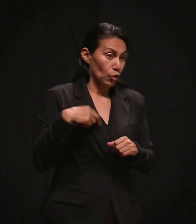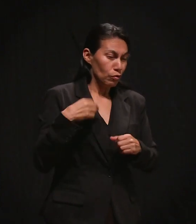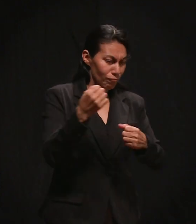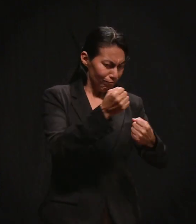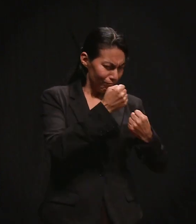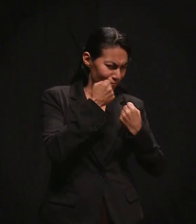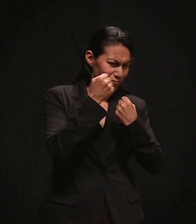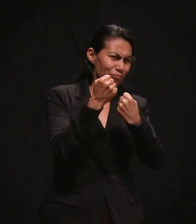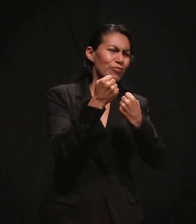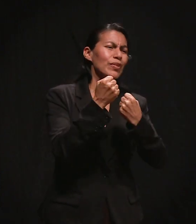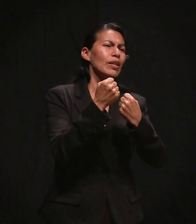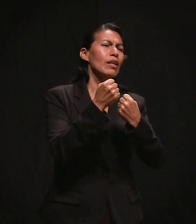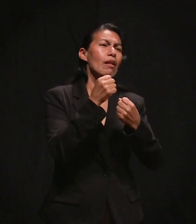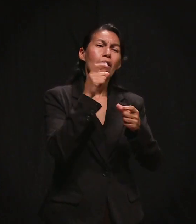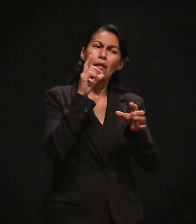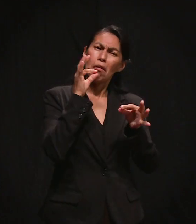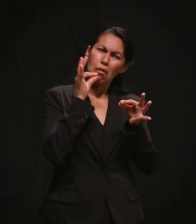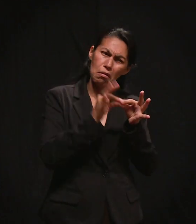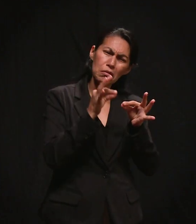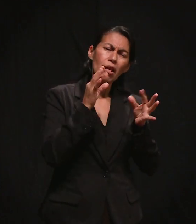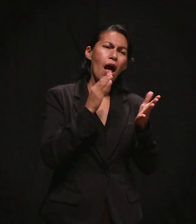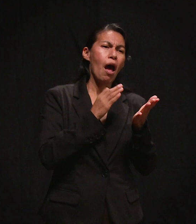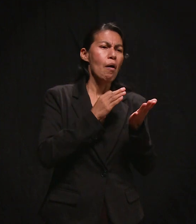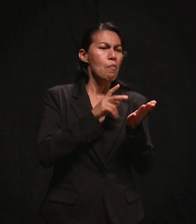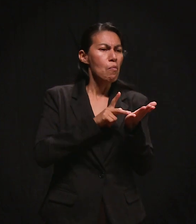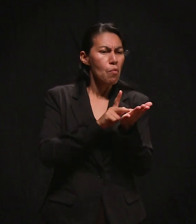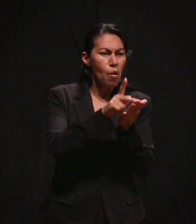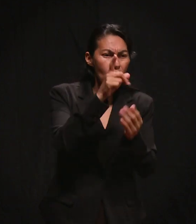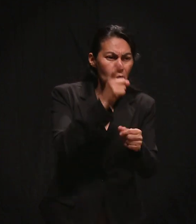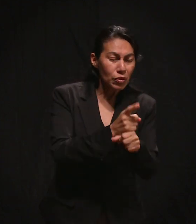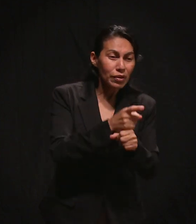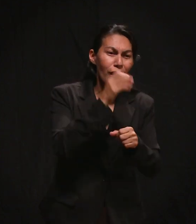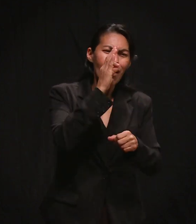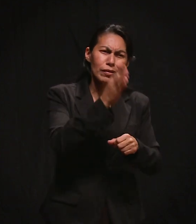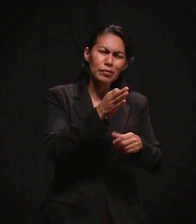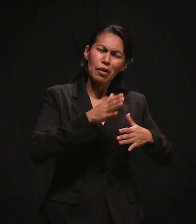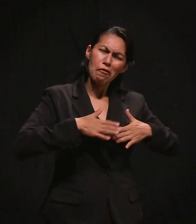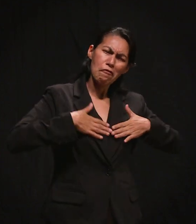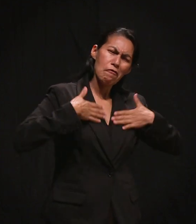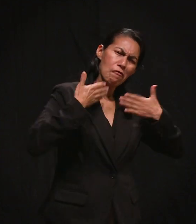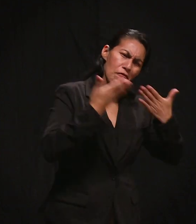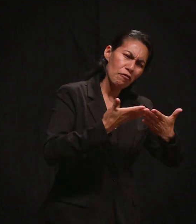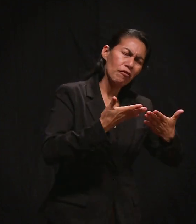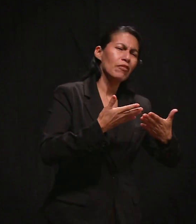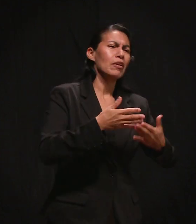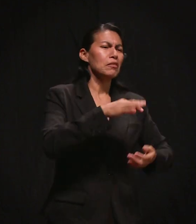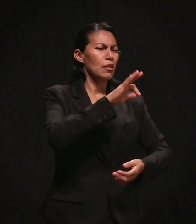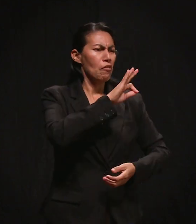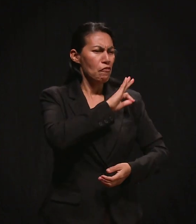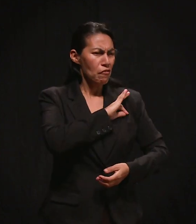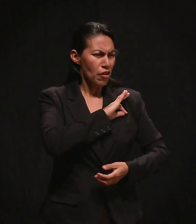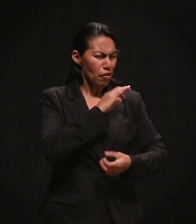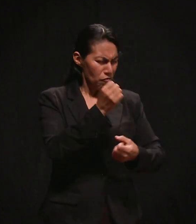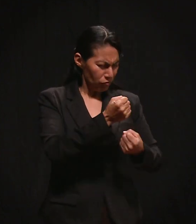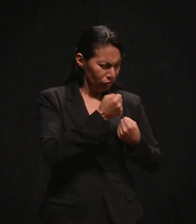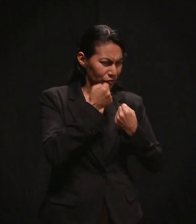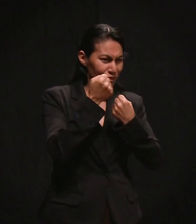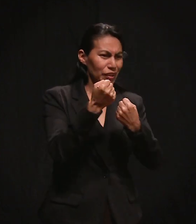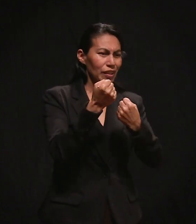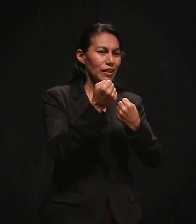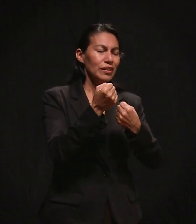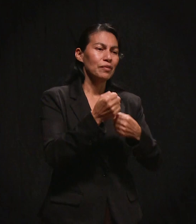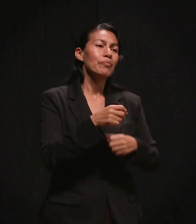a recibir su voluntad con confianza, con fortaleza. Y eso es lo que